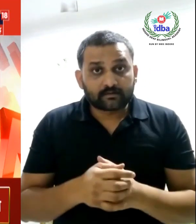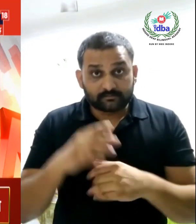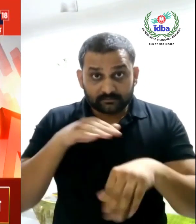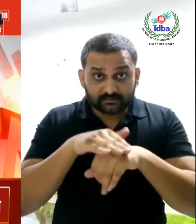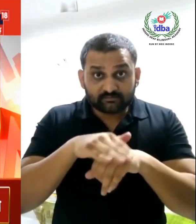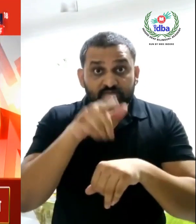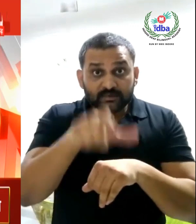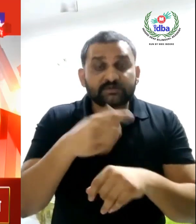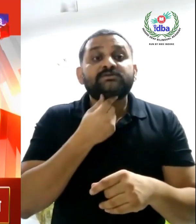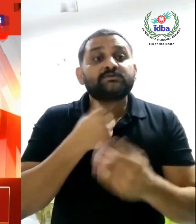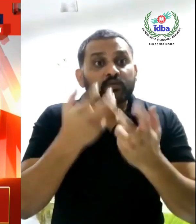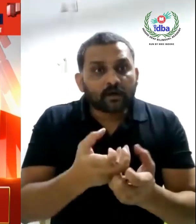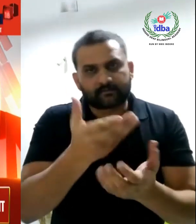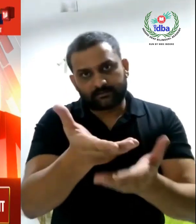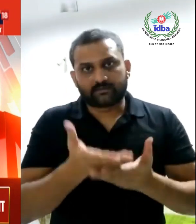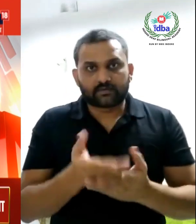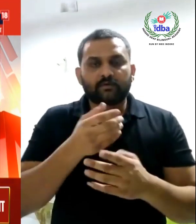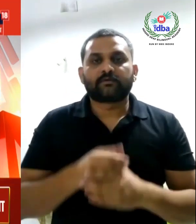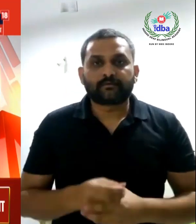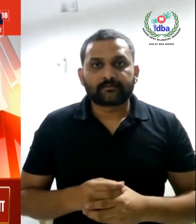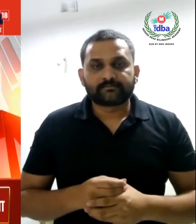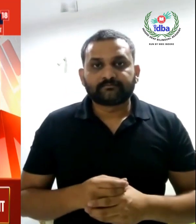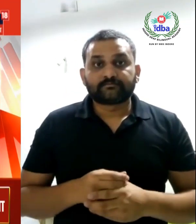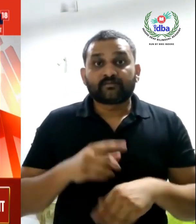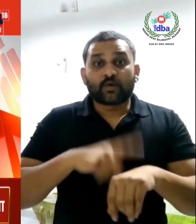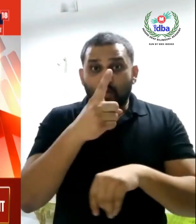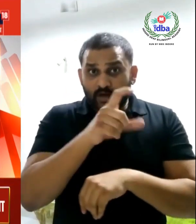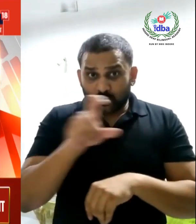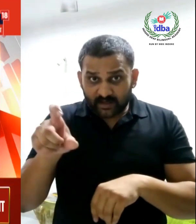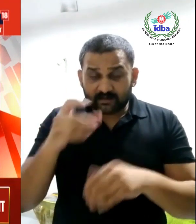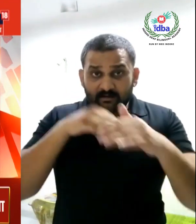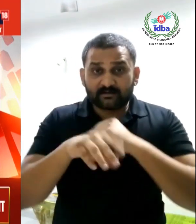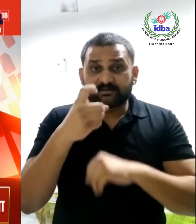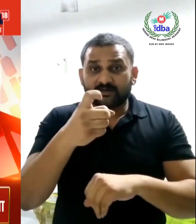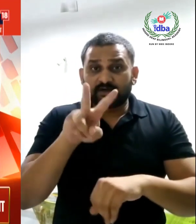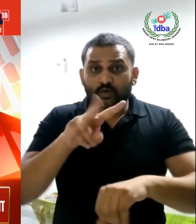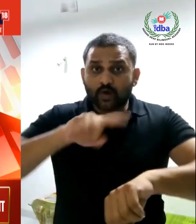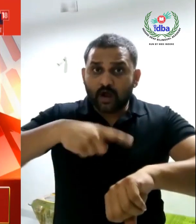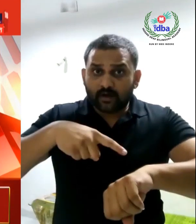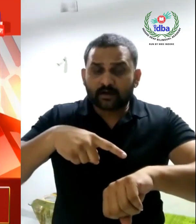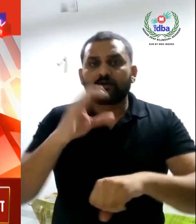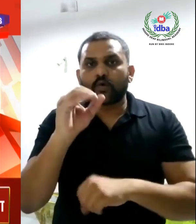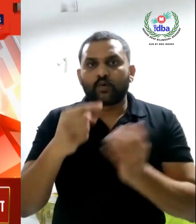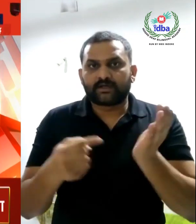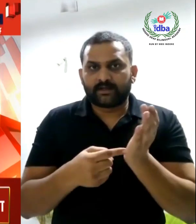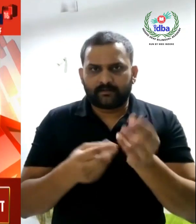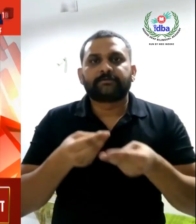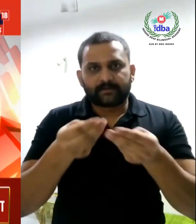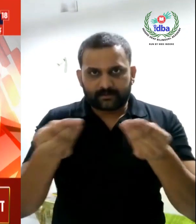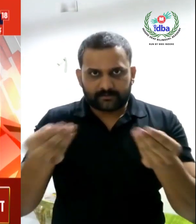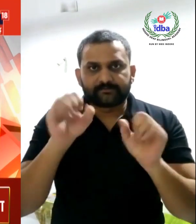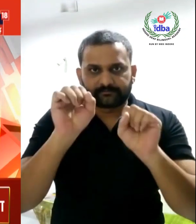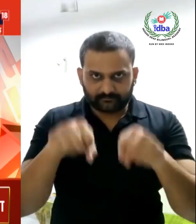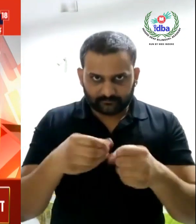श्रमिक काम करना चाहे। सप्ताह में 72 घंटे तक ओवर टाइम की अनुमति प्रदान कर दी